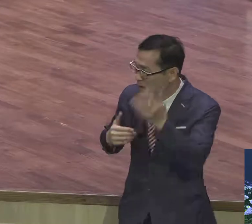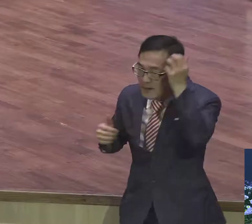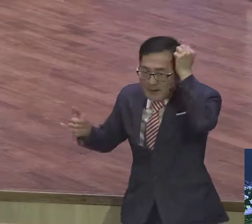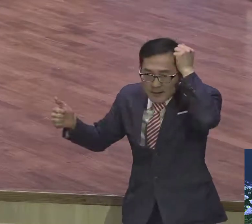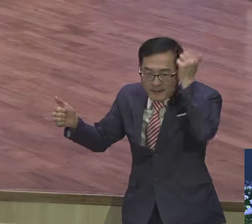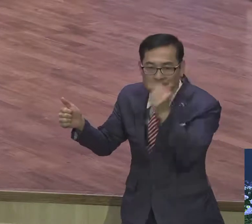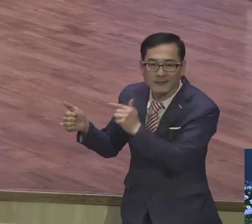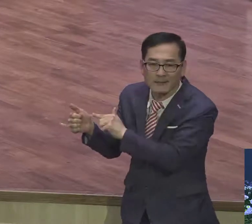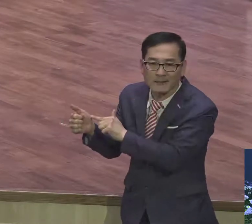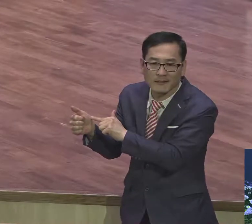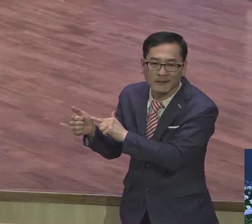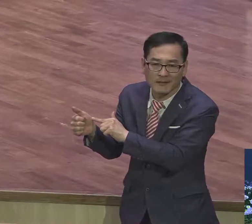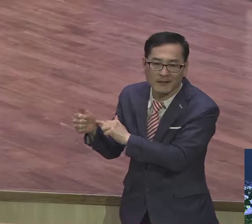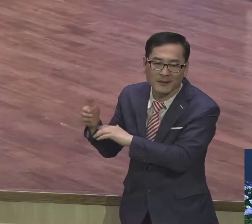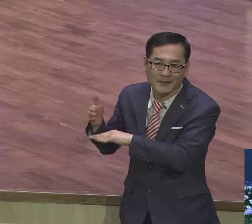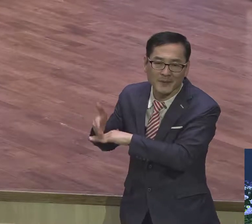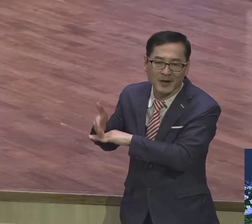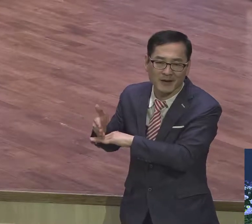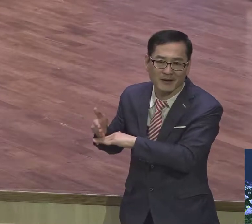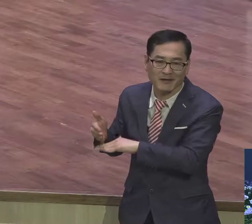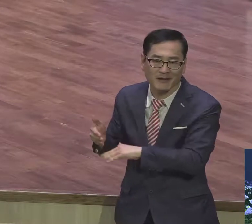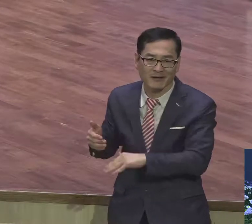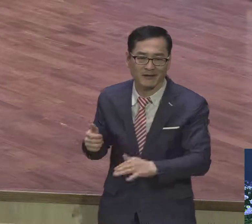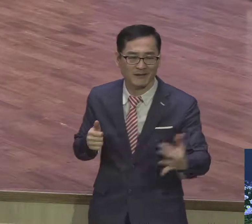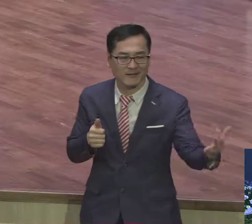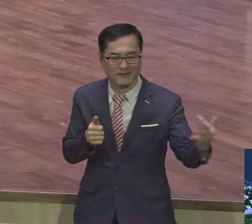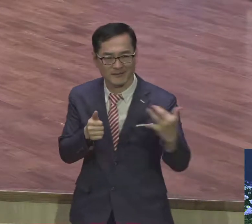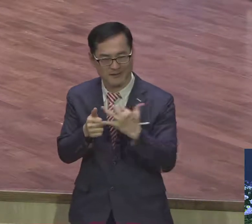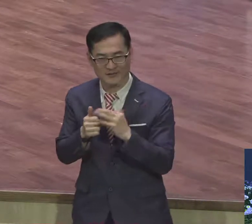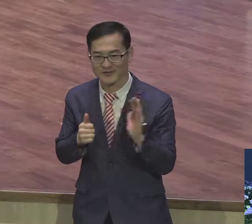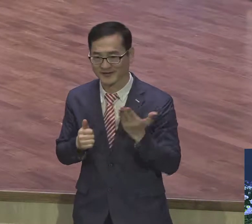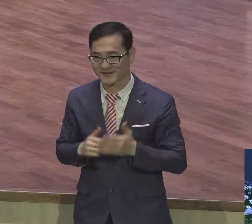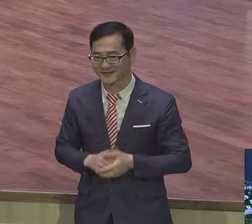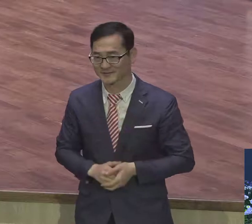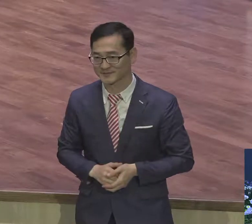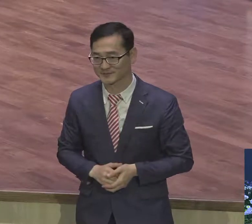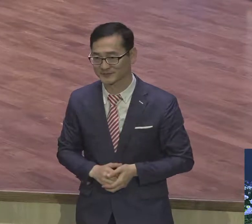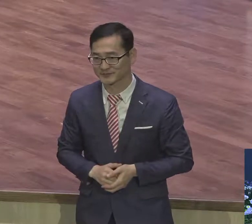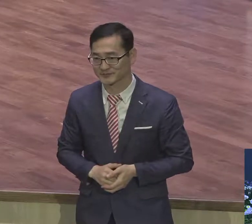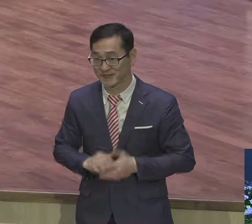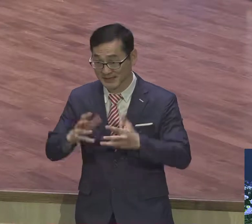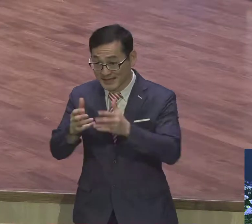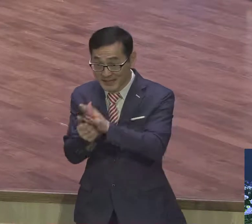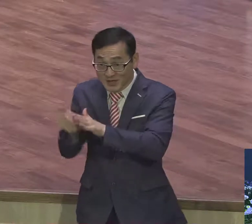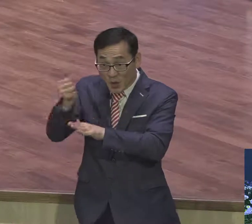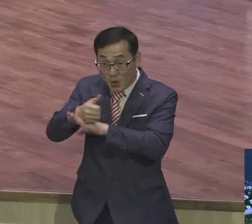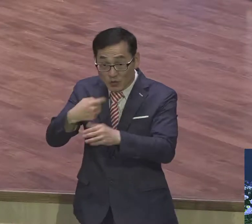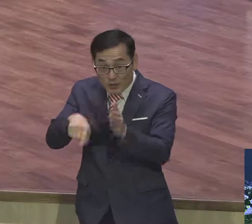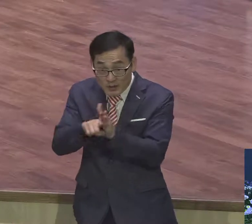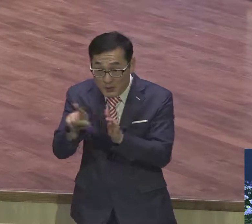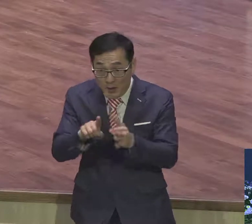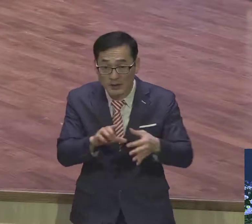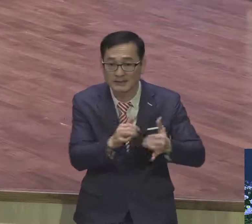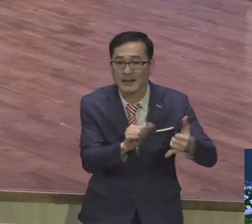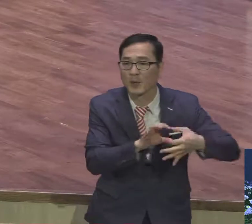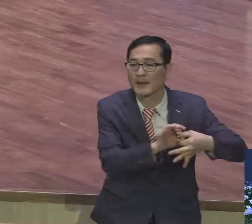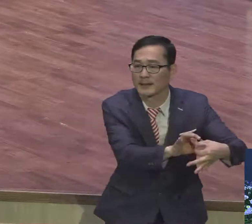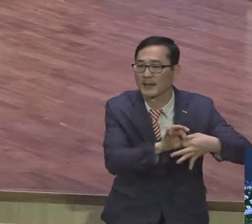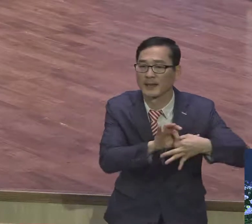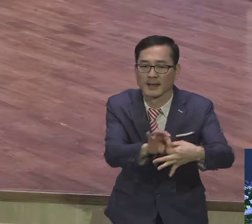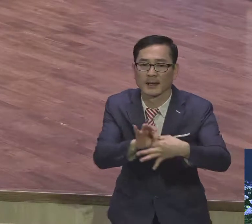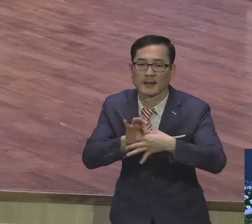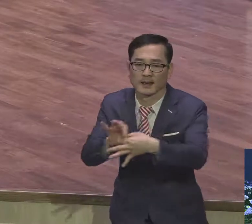공감이 됩니까 세상에서요 성공 또 인간관계 인간관계 인간관계 인간관계라는